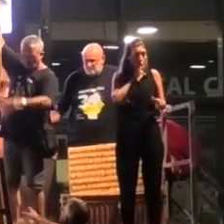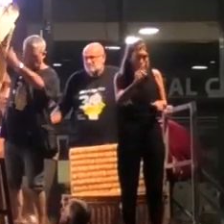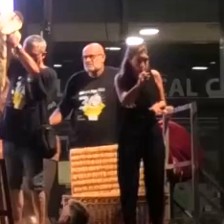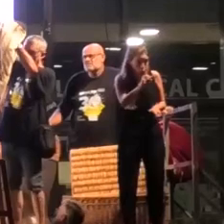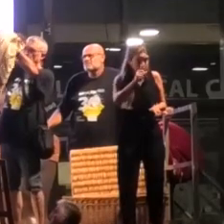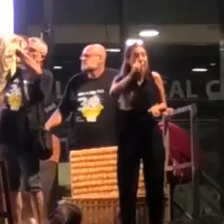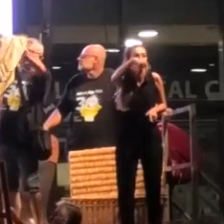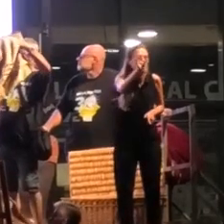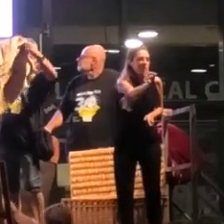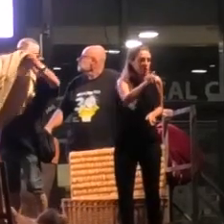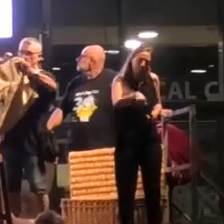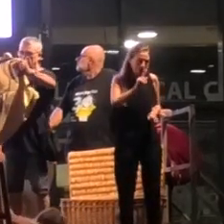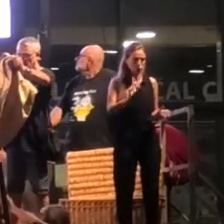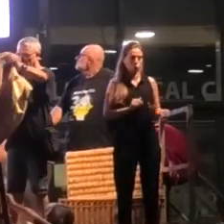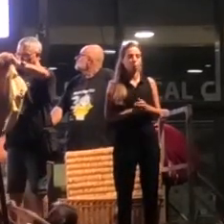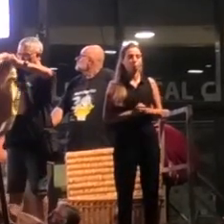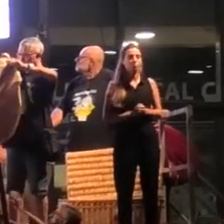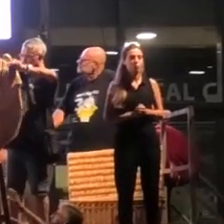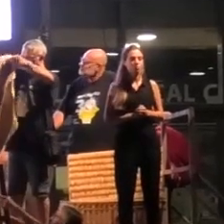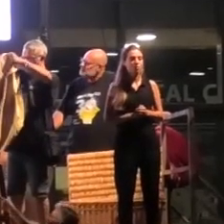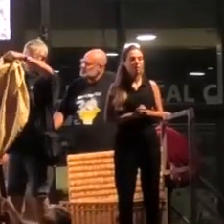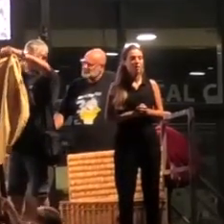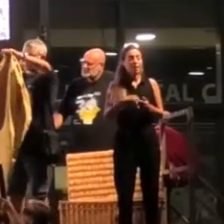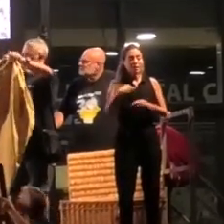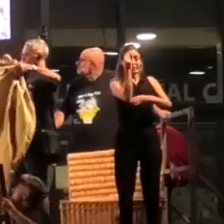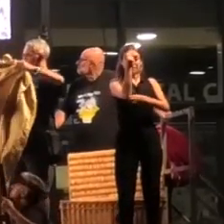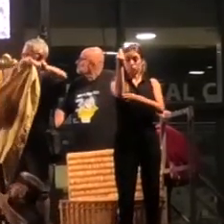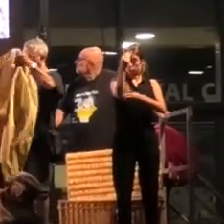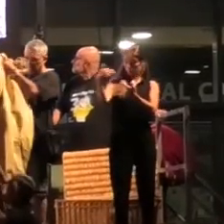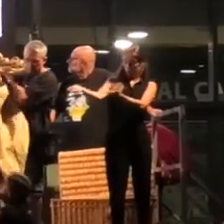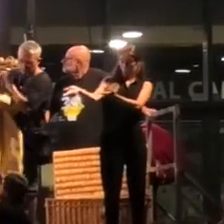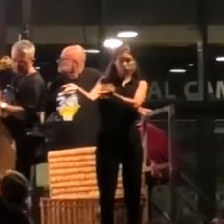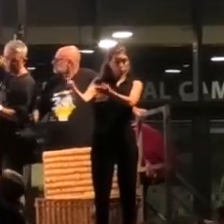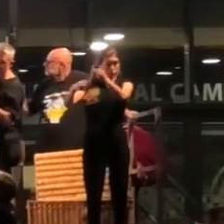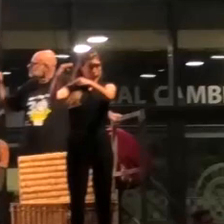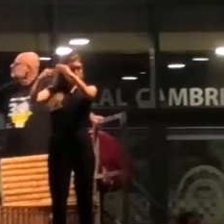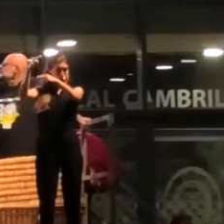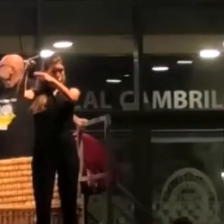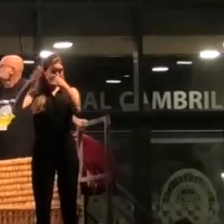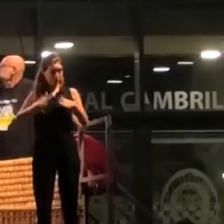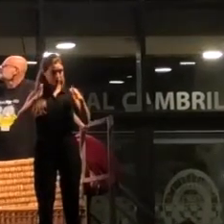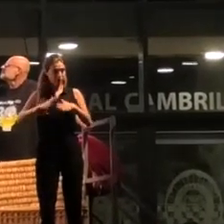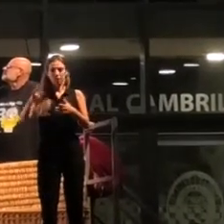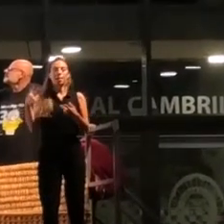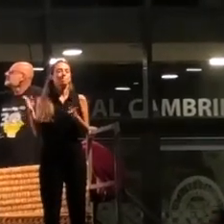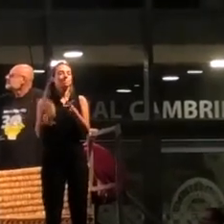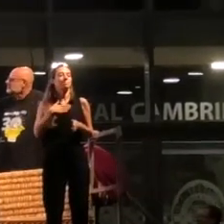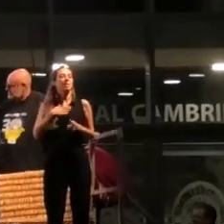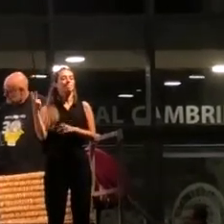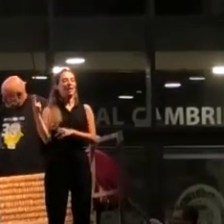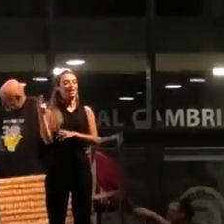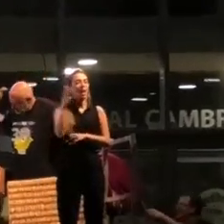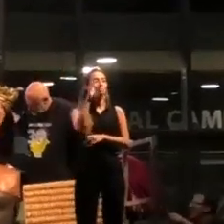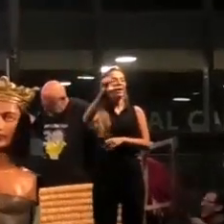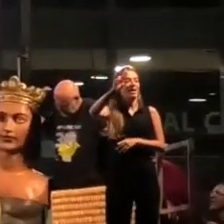faig fins l'any que ve. Aquest personatge que estan muntant i vestint aquí al costat és la meva parella, el